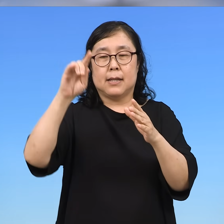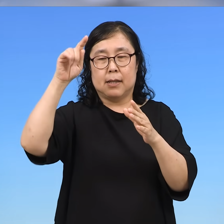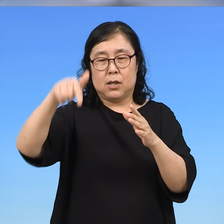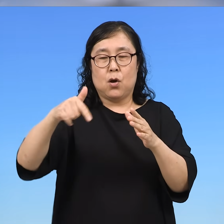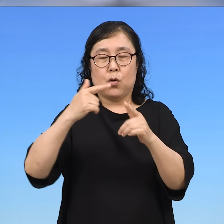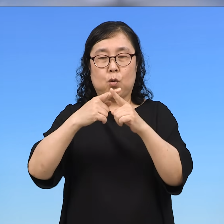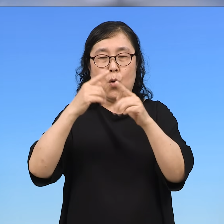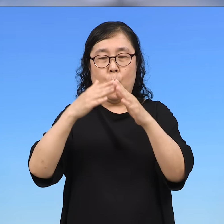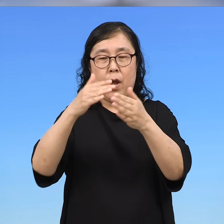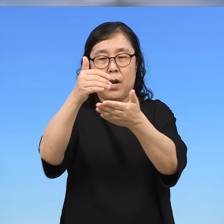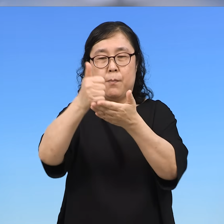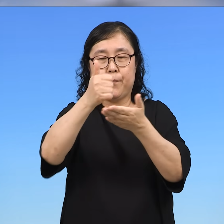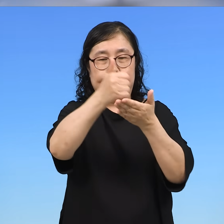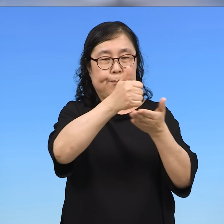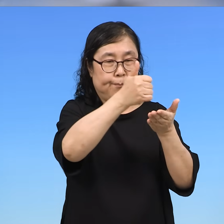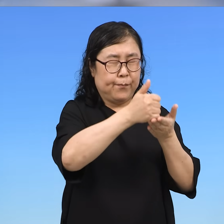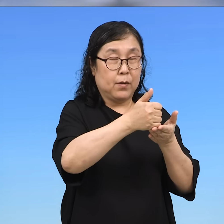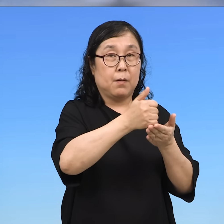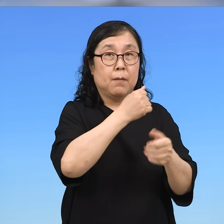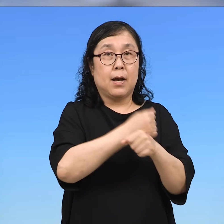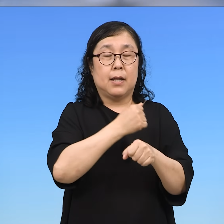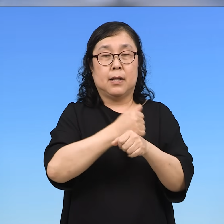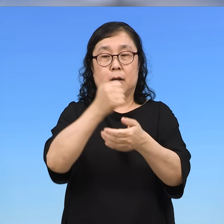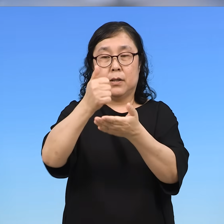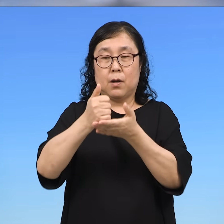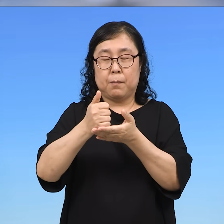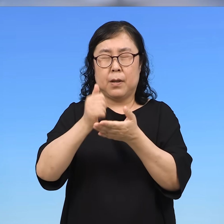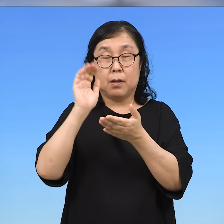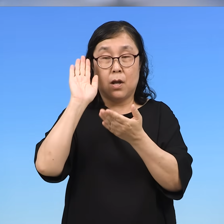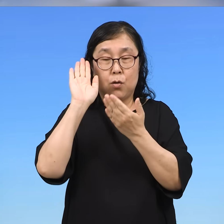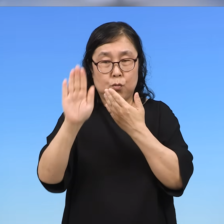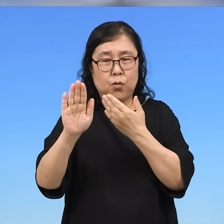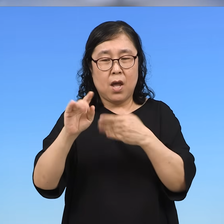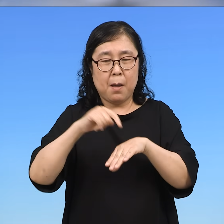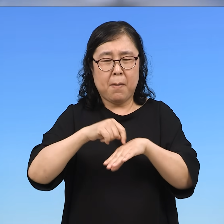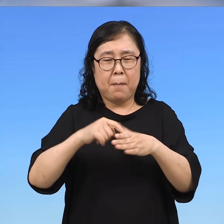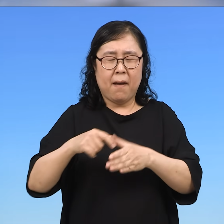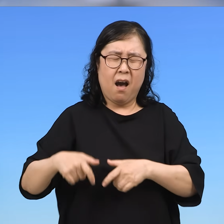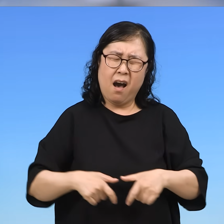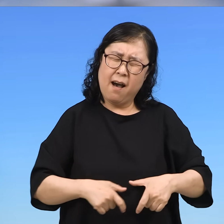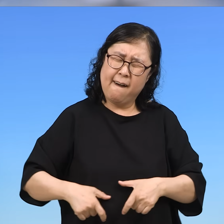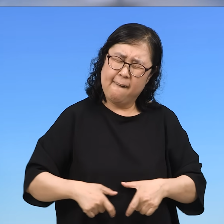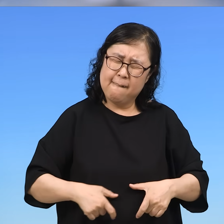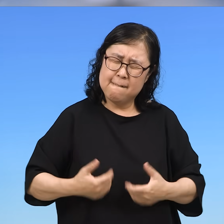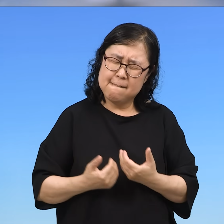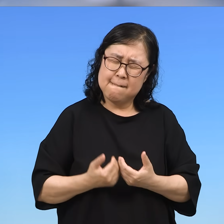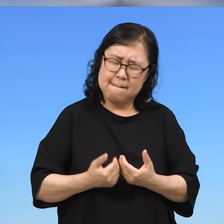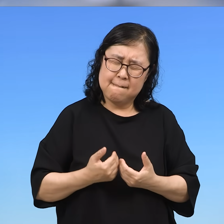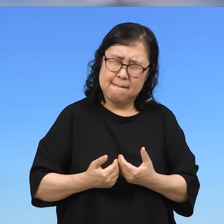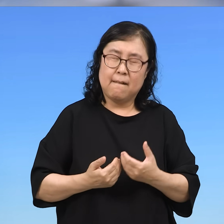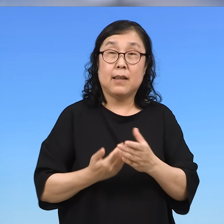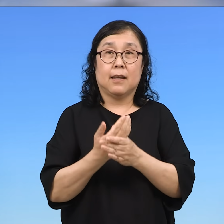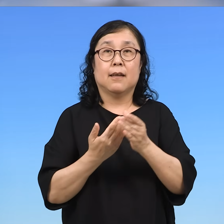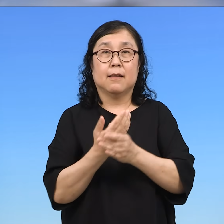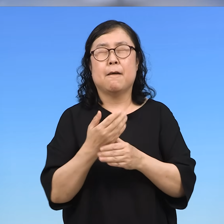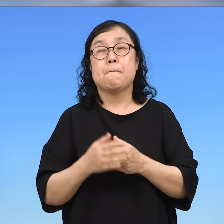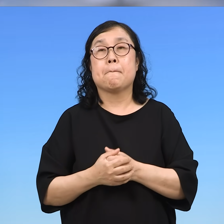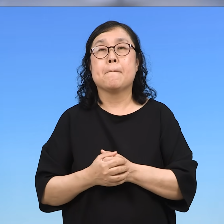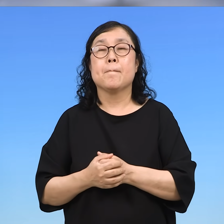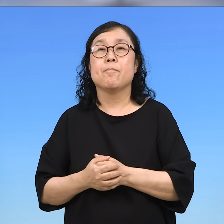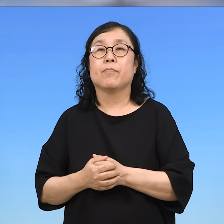담임 목사님을 모집한다. 그래서 이제 목사님이 저기 청빙이 되고 나니까 망설여지는 겁니다.